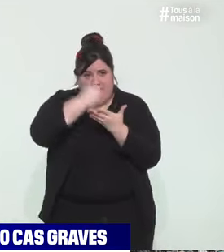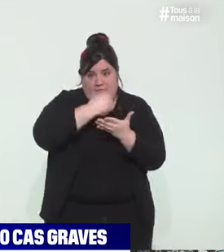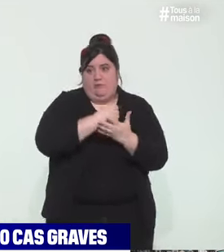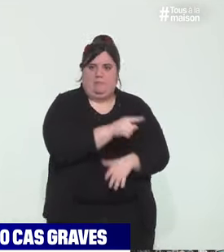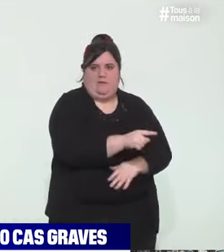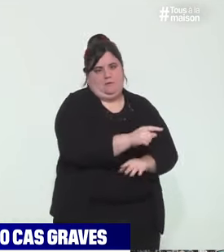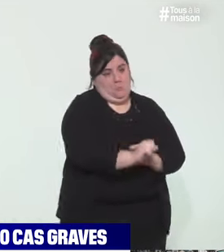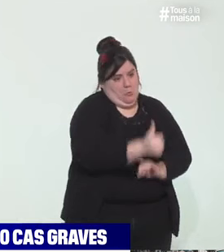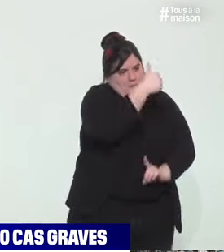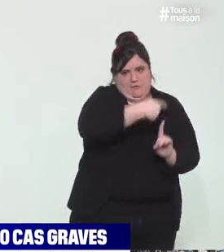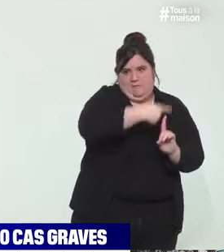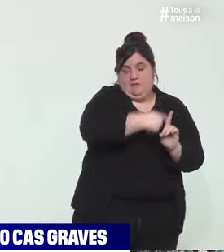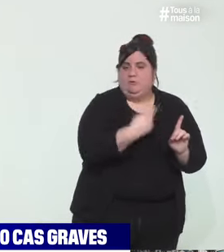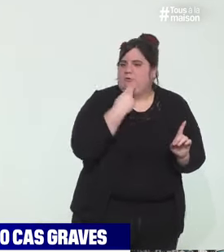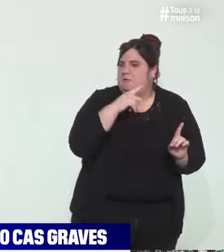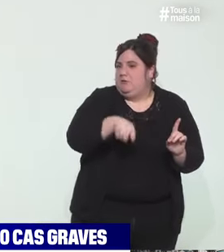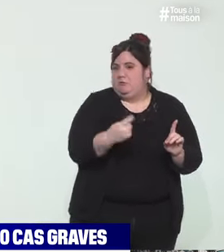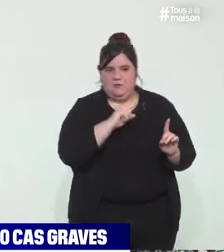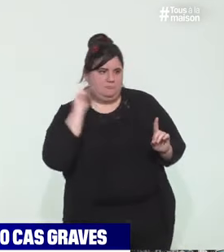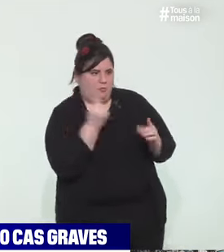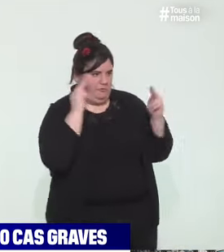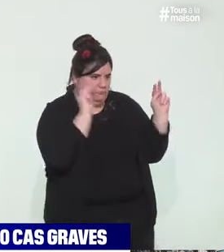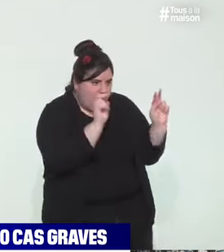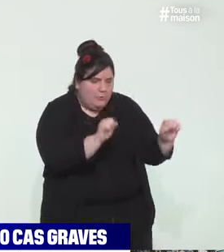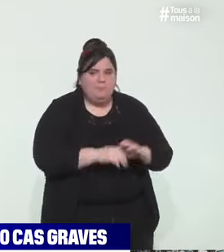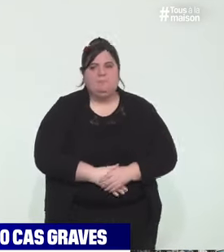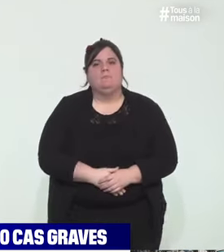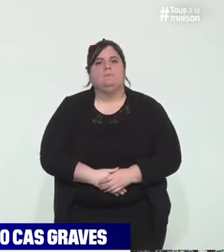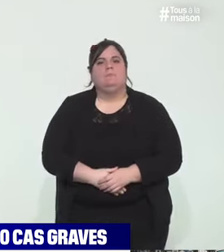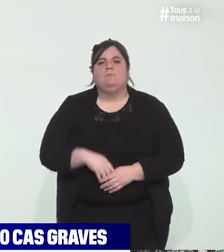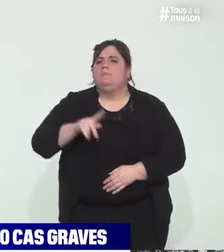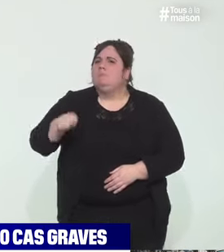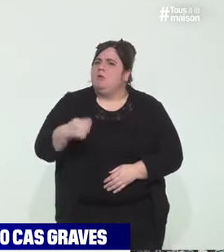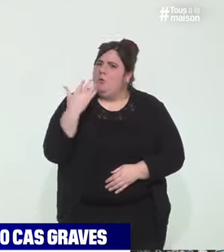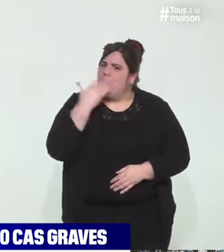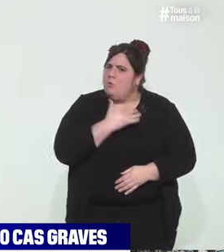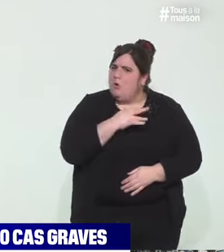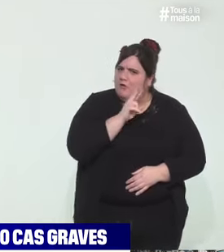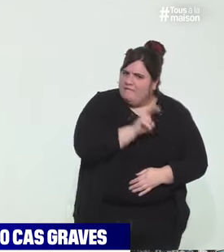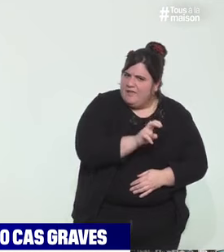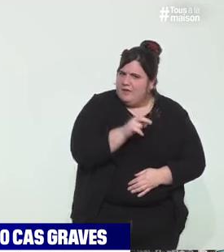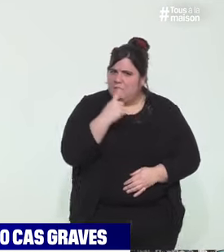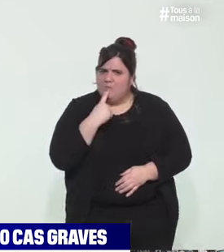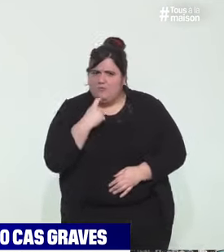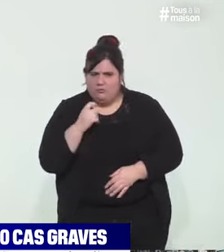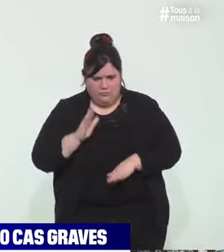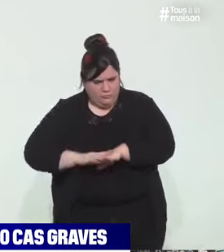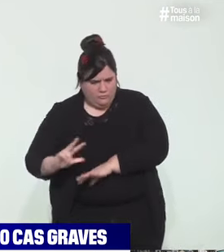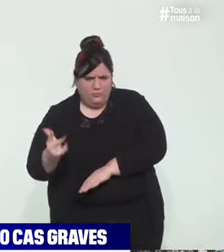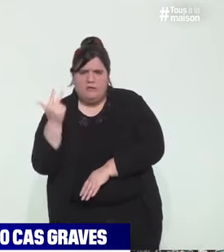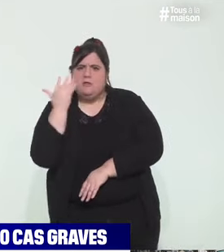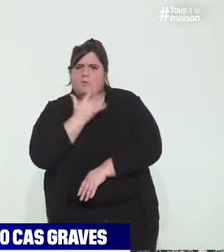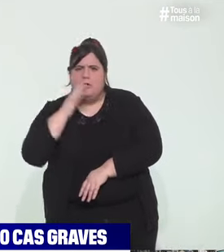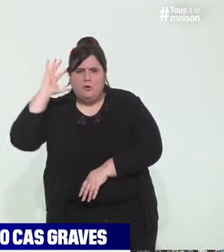pour le grand public. Pourquoi avoir ajouté une troisième couleur, le orange? La carte cristallisée du 7 mai sera-t-elle bicolore ou les